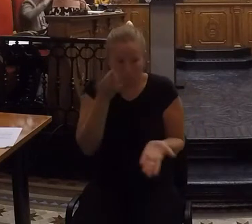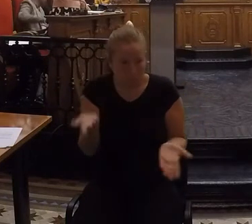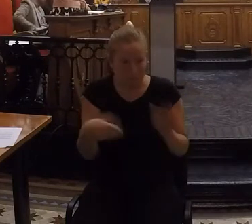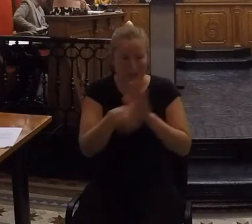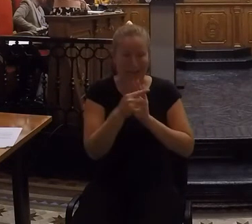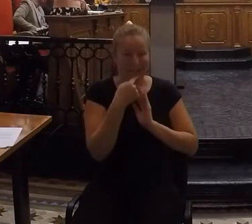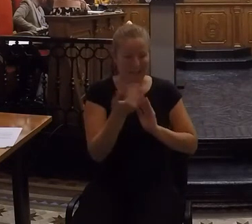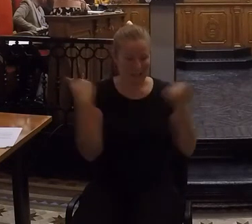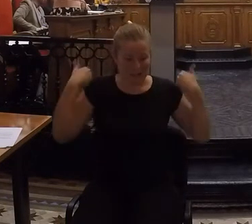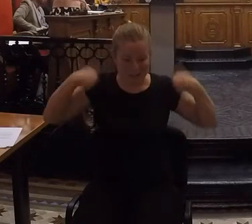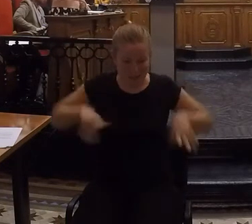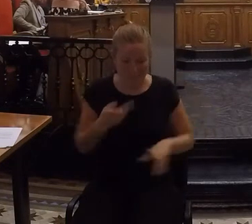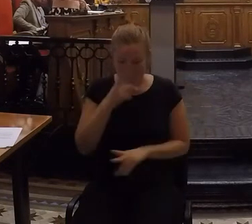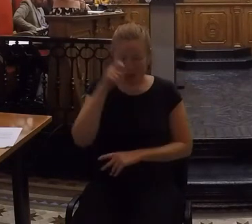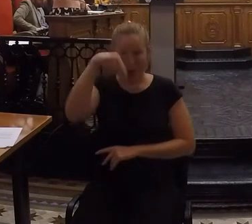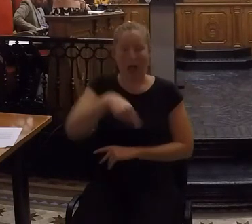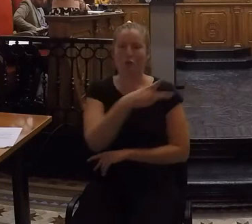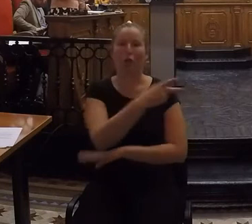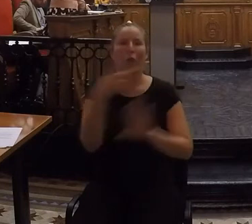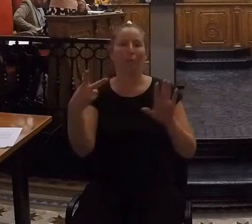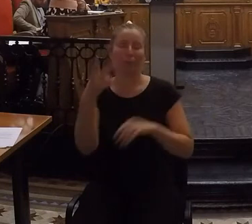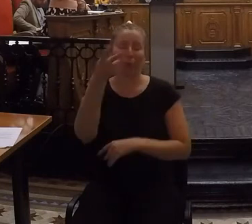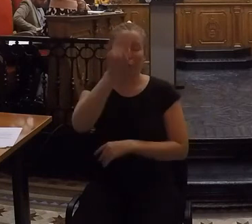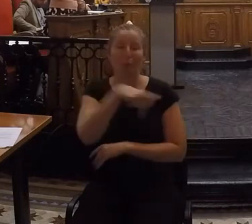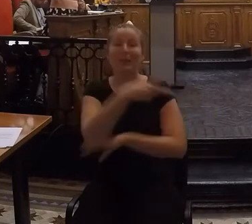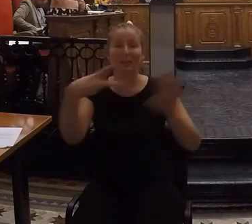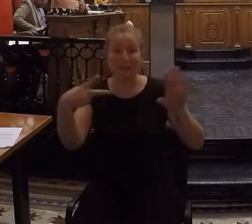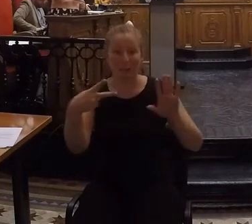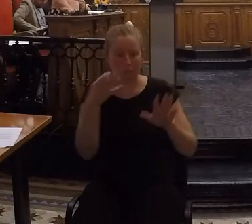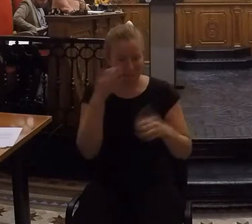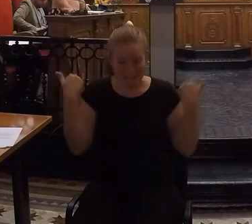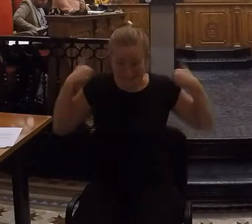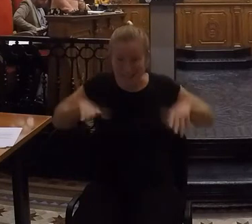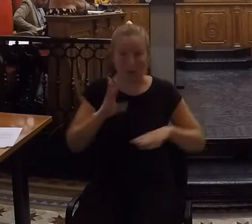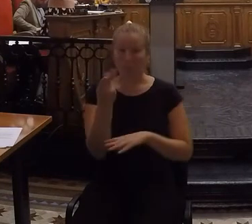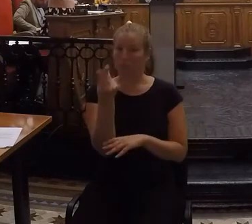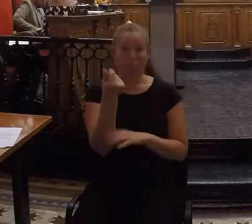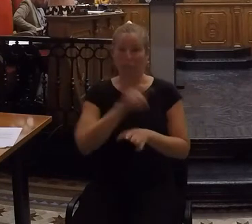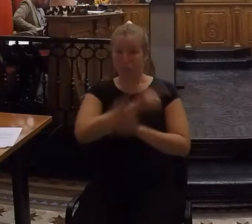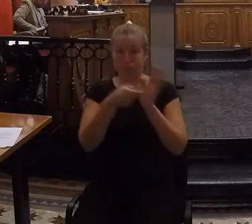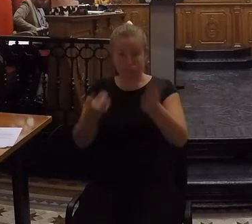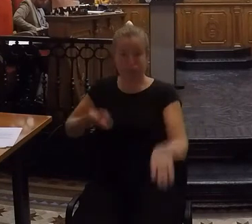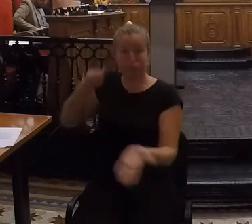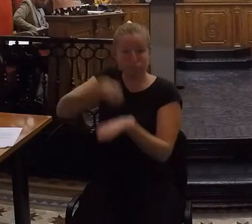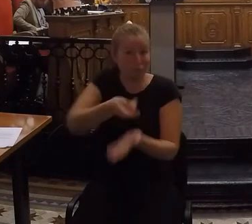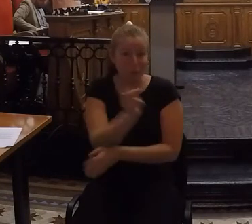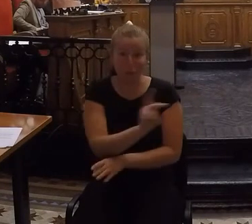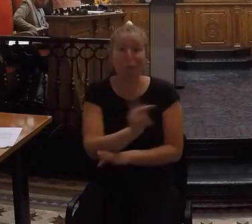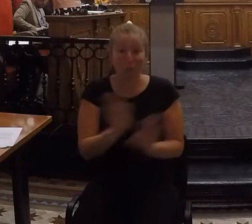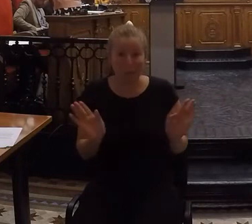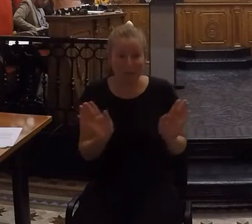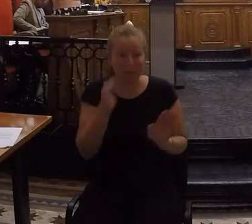eso se tenga que poner en 2017 absolutamente todo el dinero. Pero es que usted ha hablado del tema de